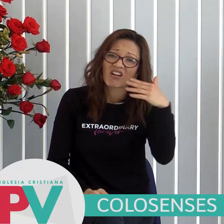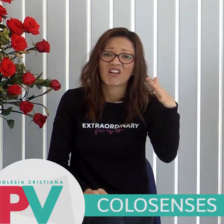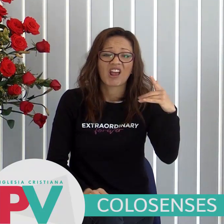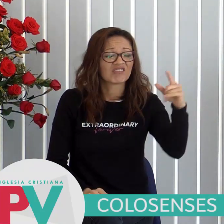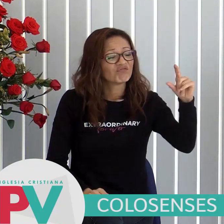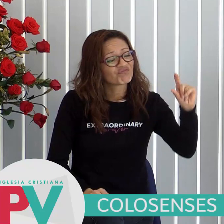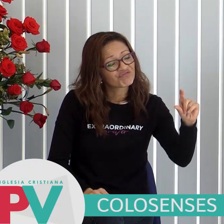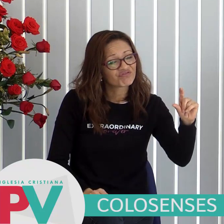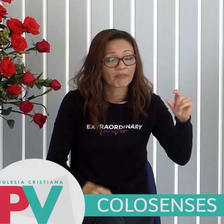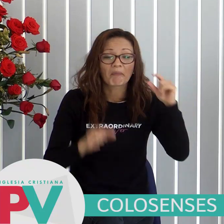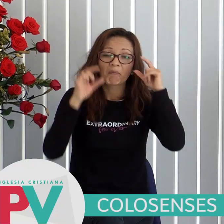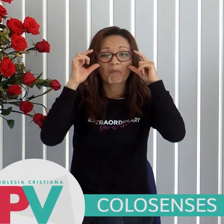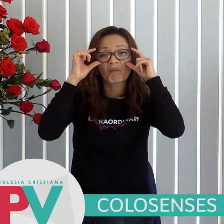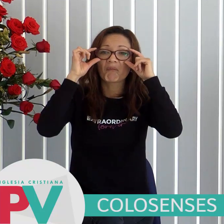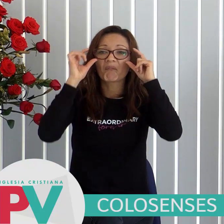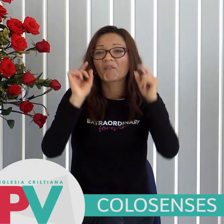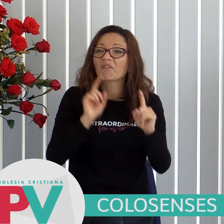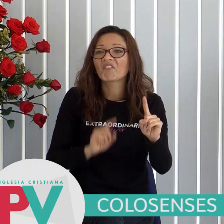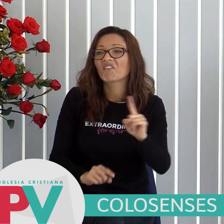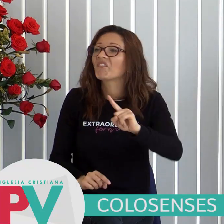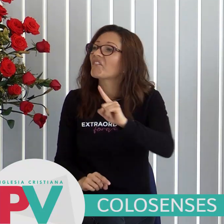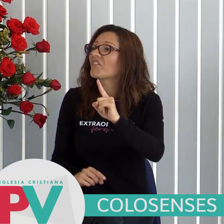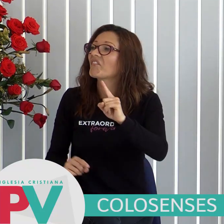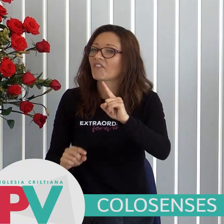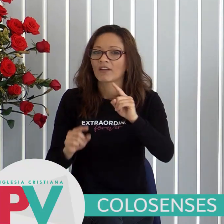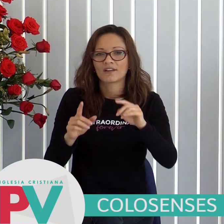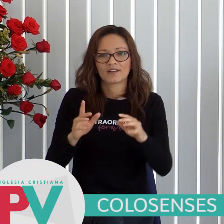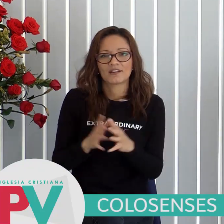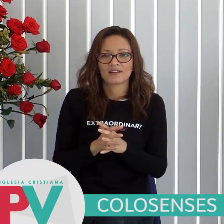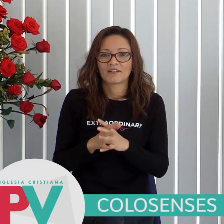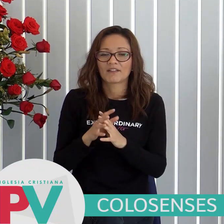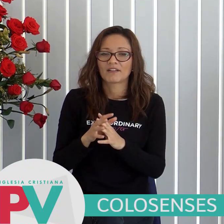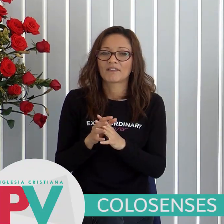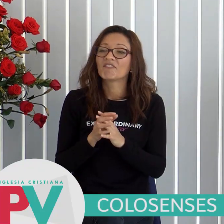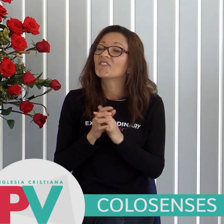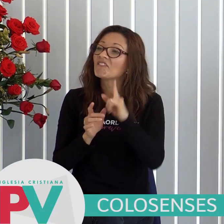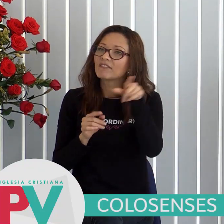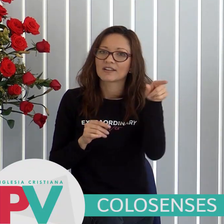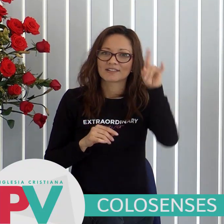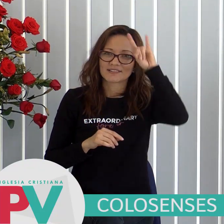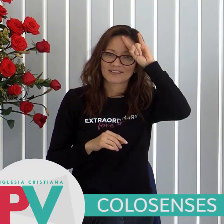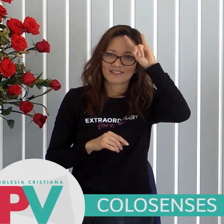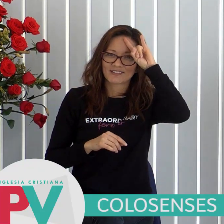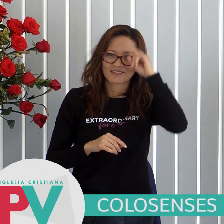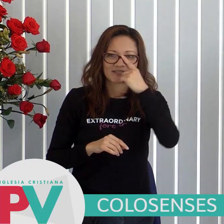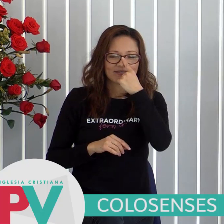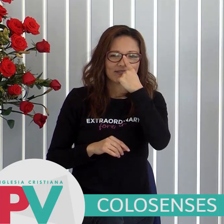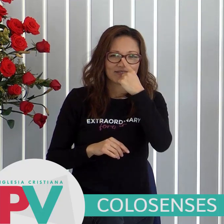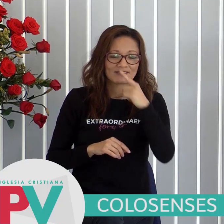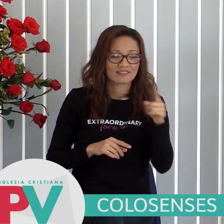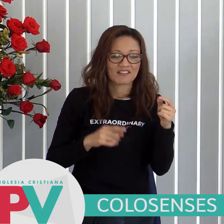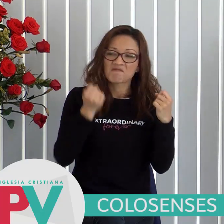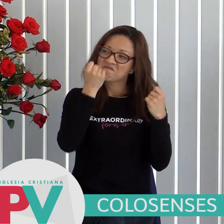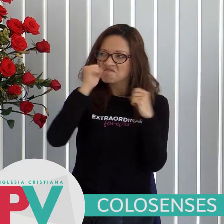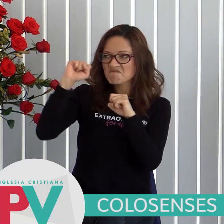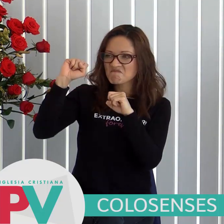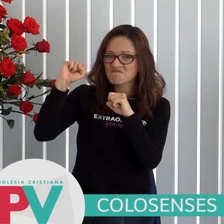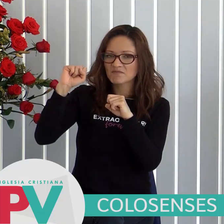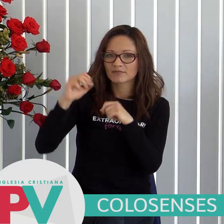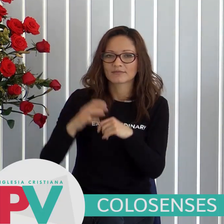hablado de sacristán de pueblo, Satanás, se rebeló.